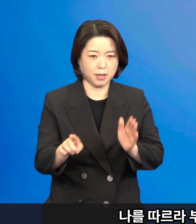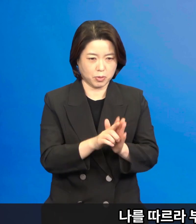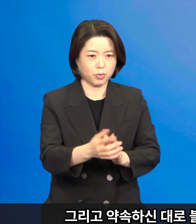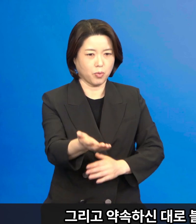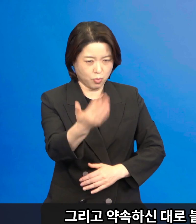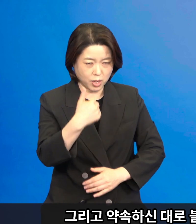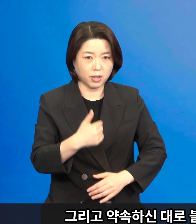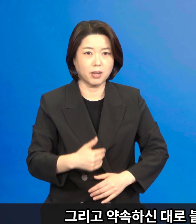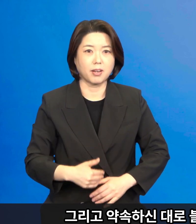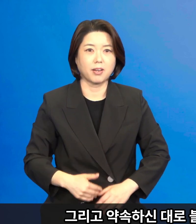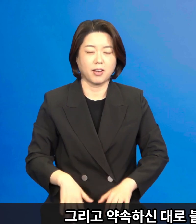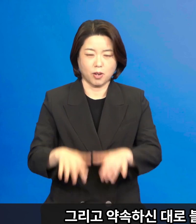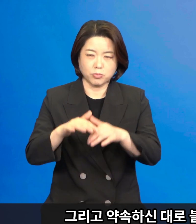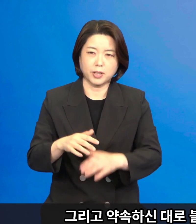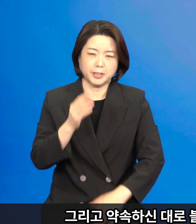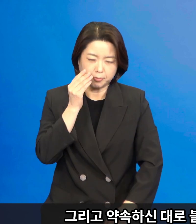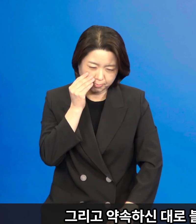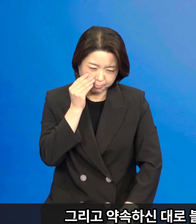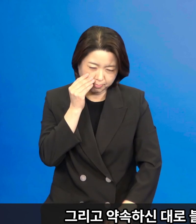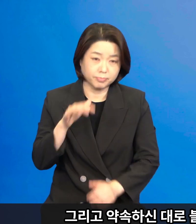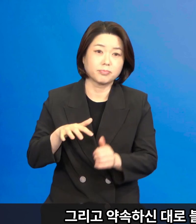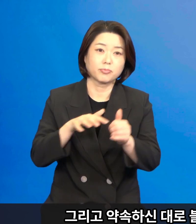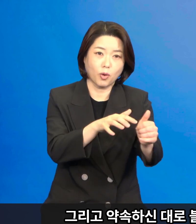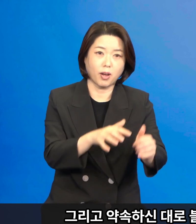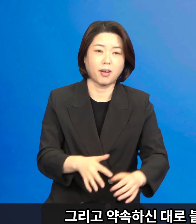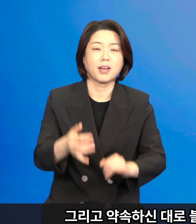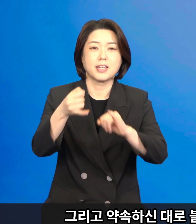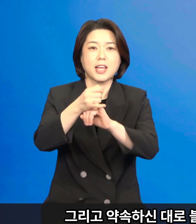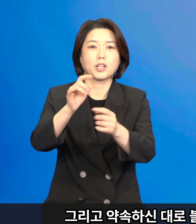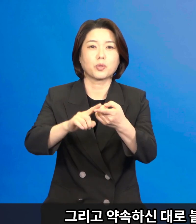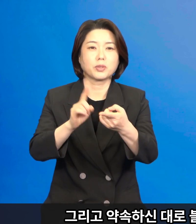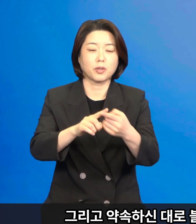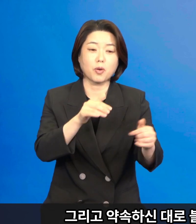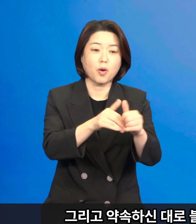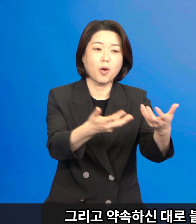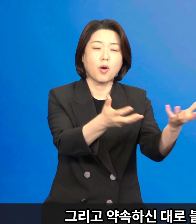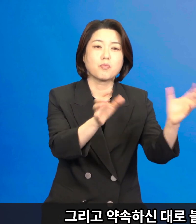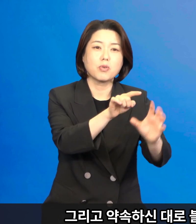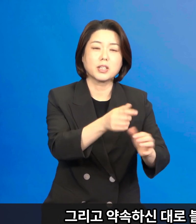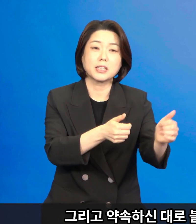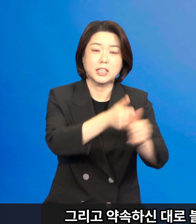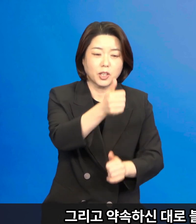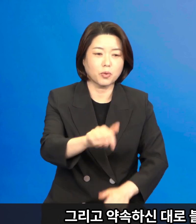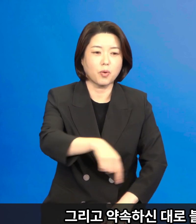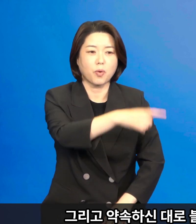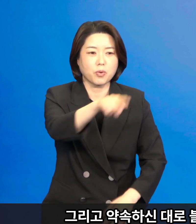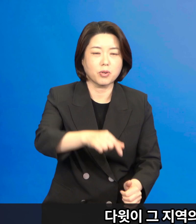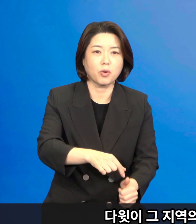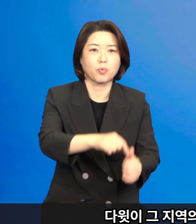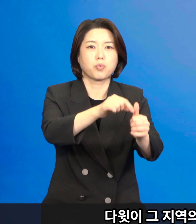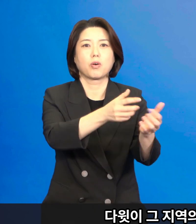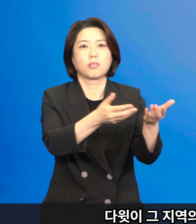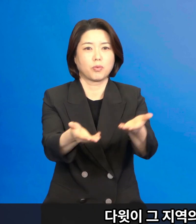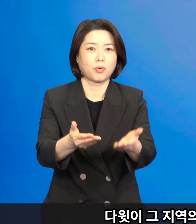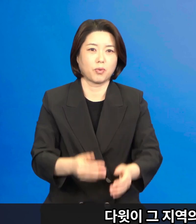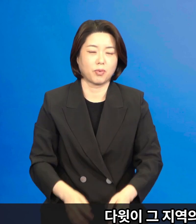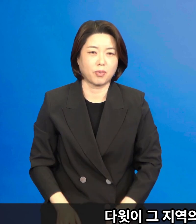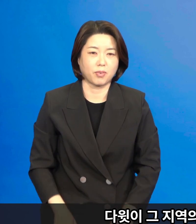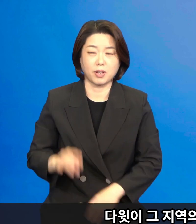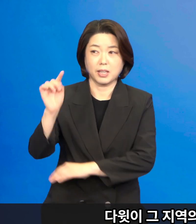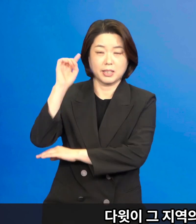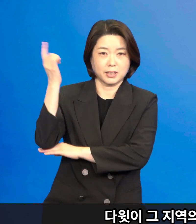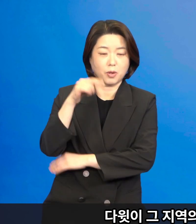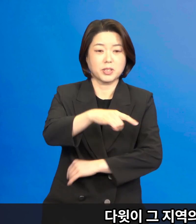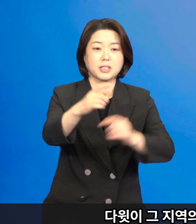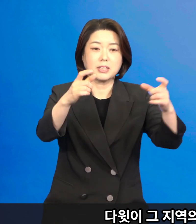따라가요. 그리고 약속하신 대로 블레셋을 이기고 그 일날을 구원하죠. 다윗이 그